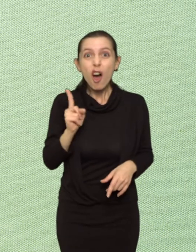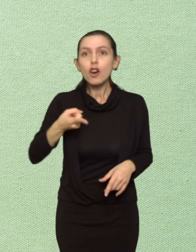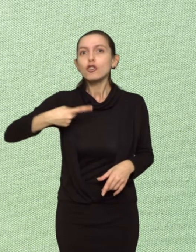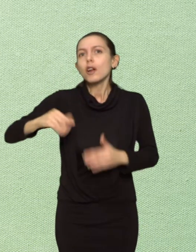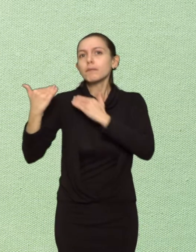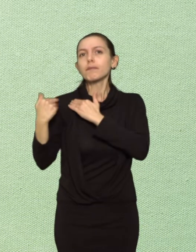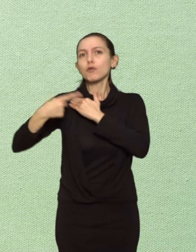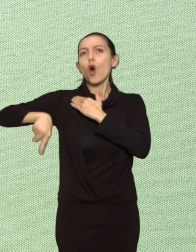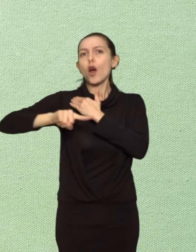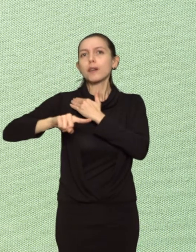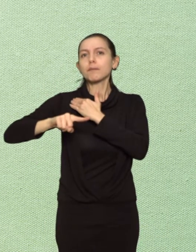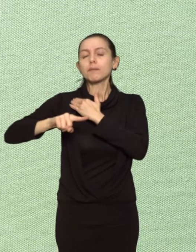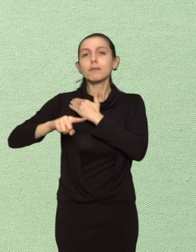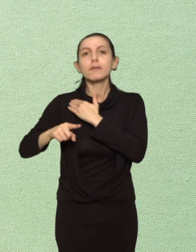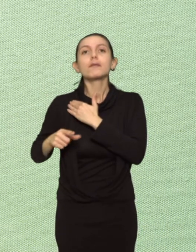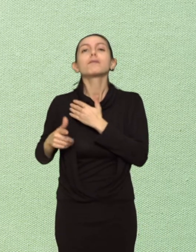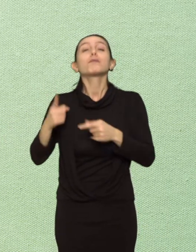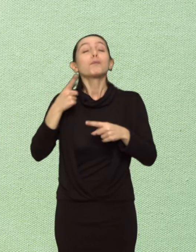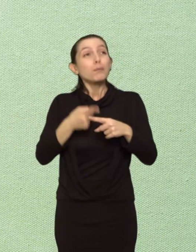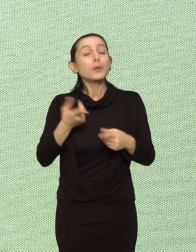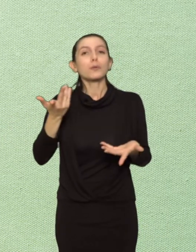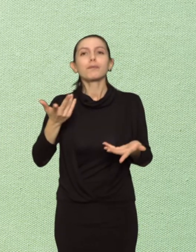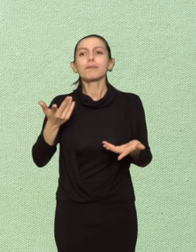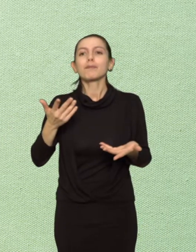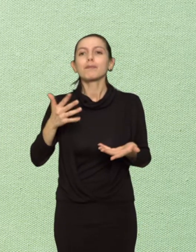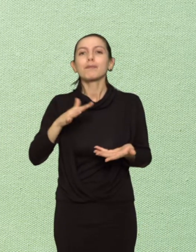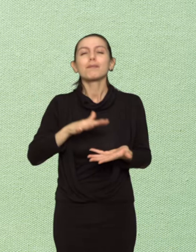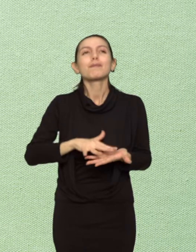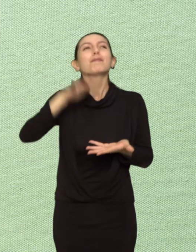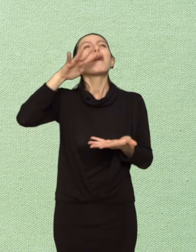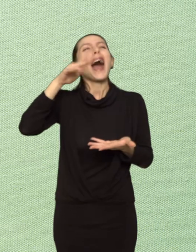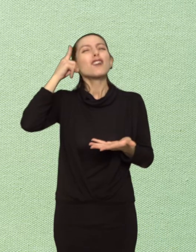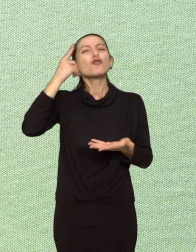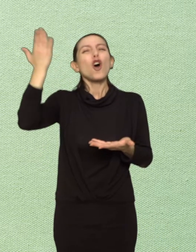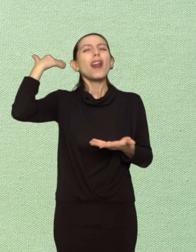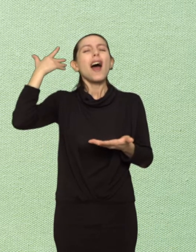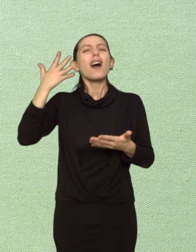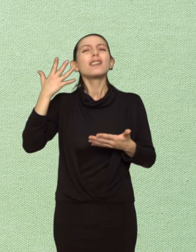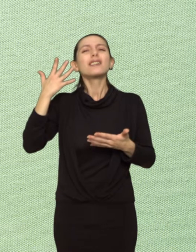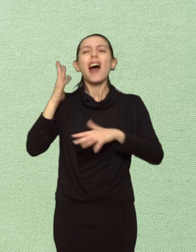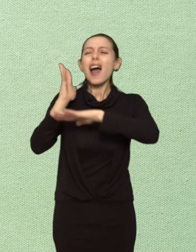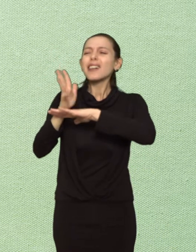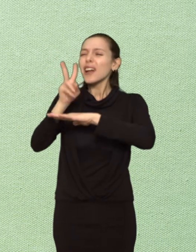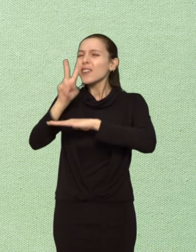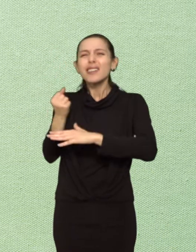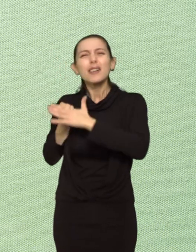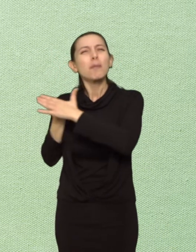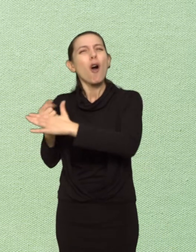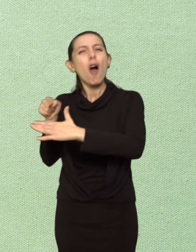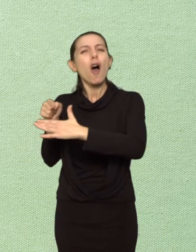delle cose e la prevalenza, diciamo, degli interventi di sostegno